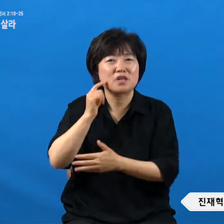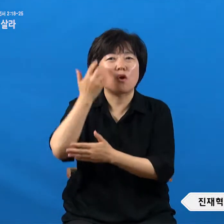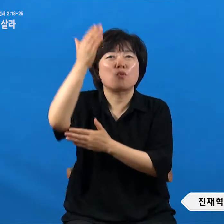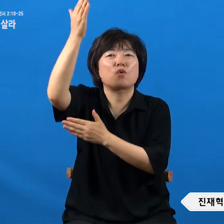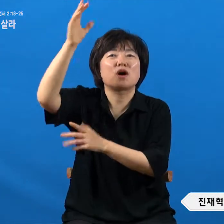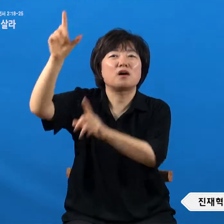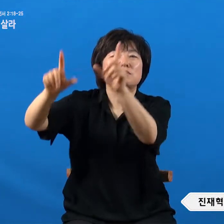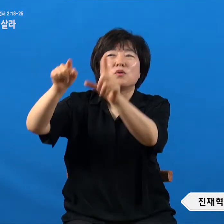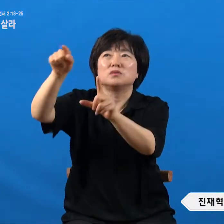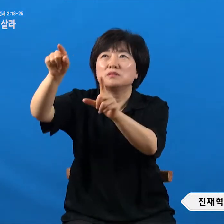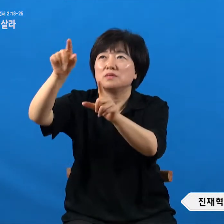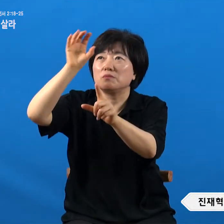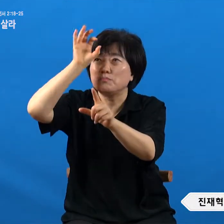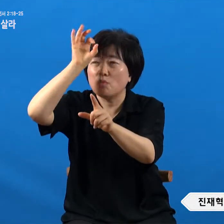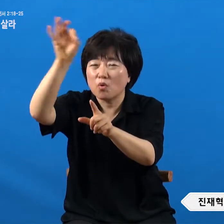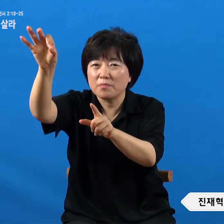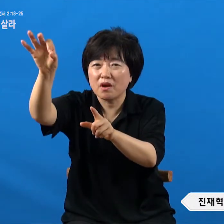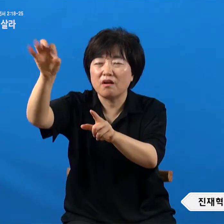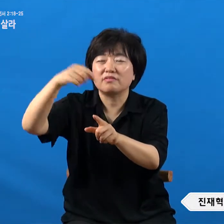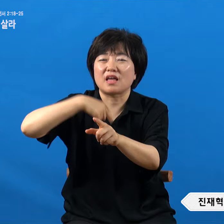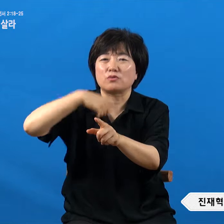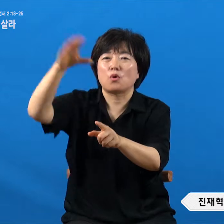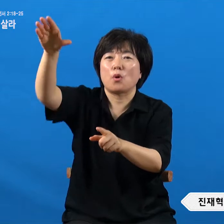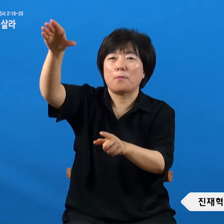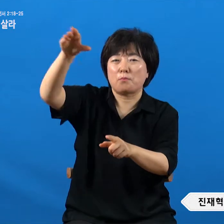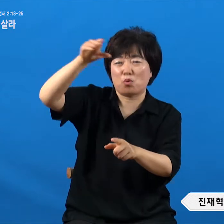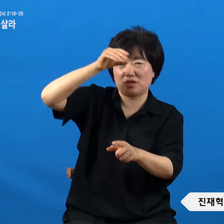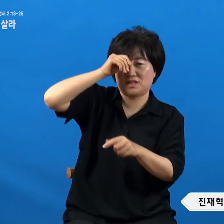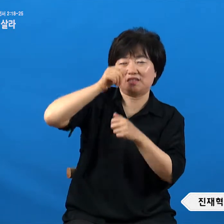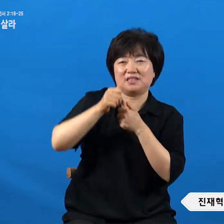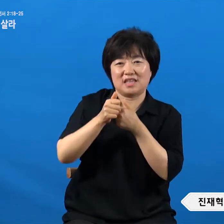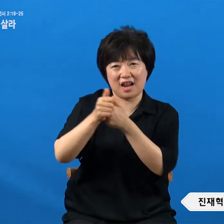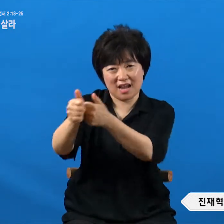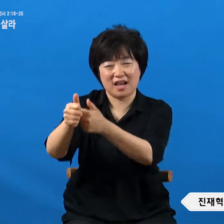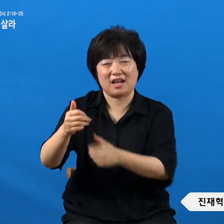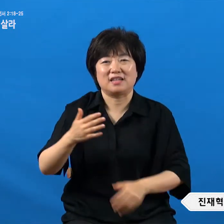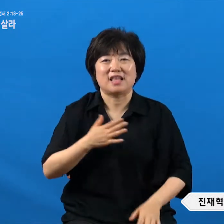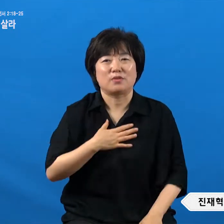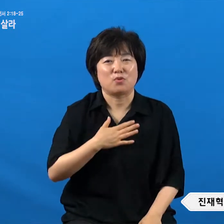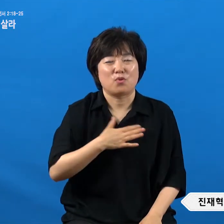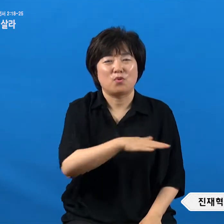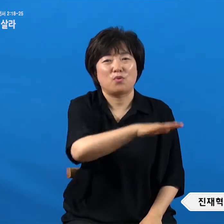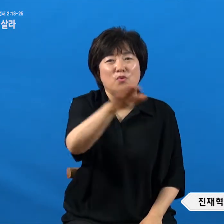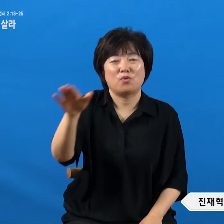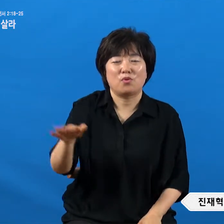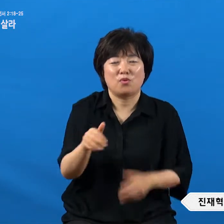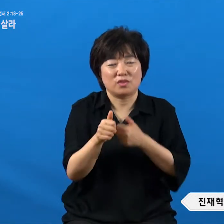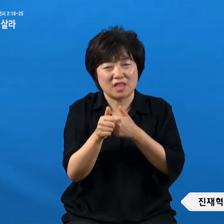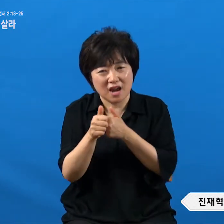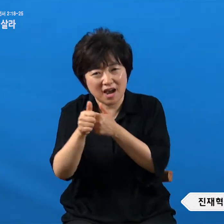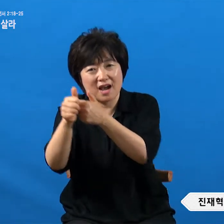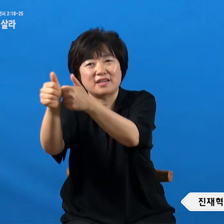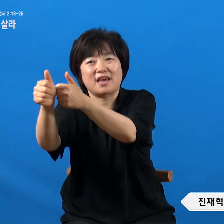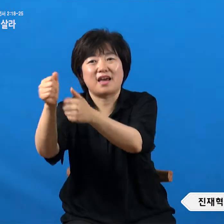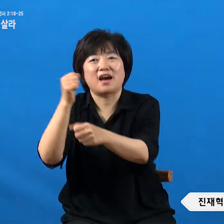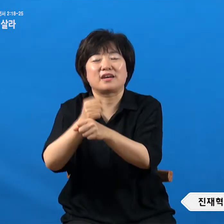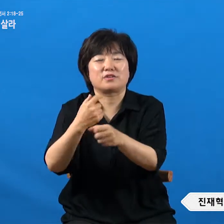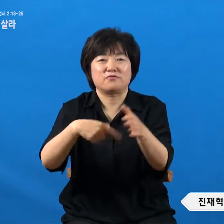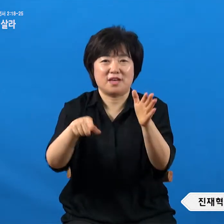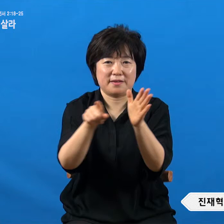되신 그것을 바라보며 그 본을 따라 너희도 따라오게